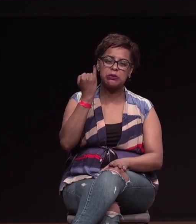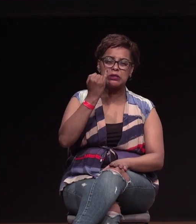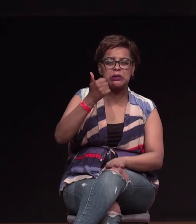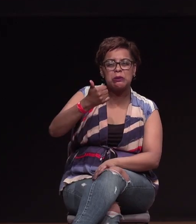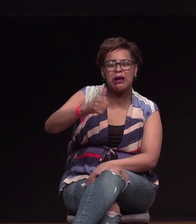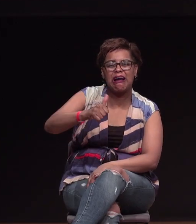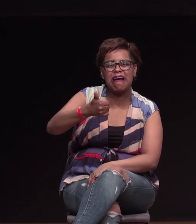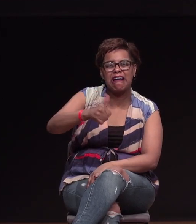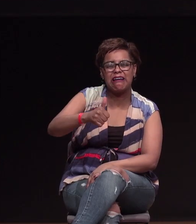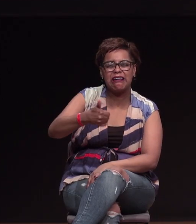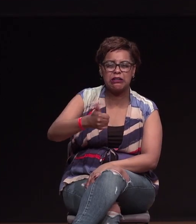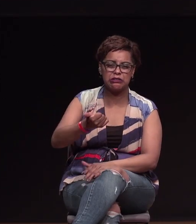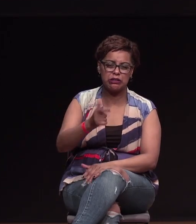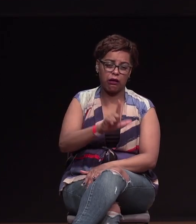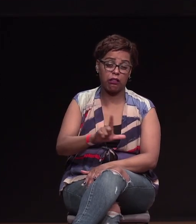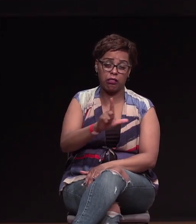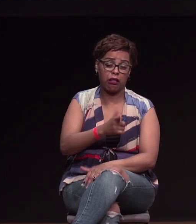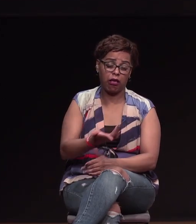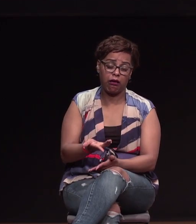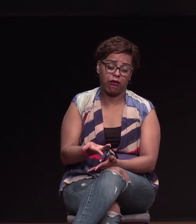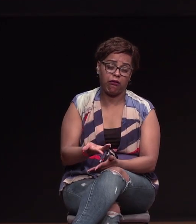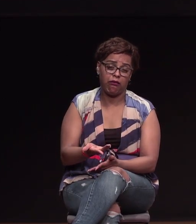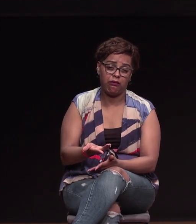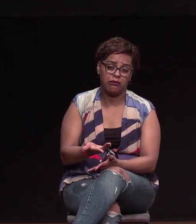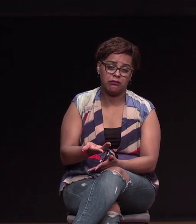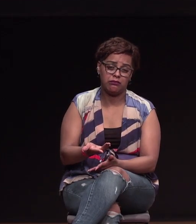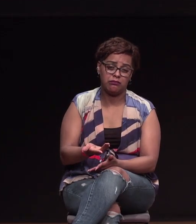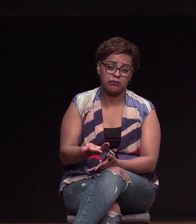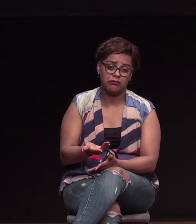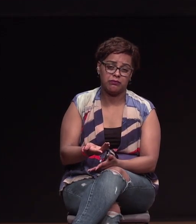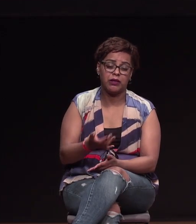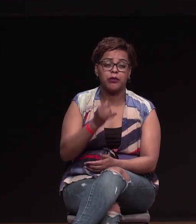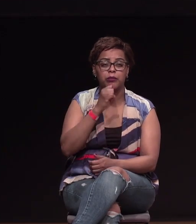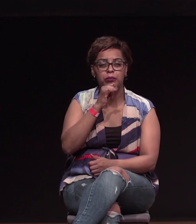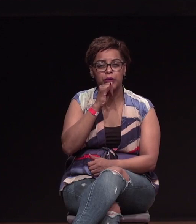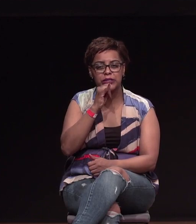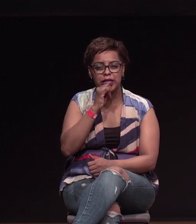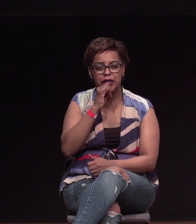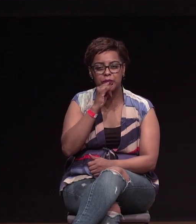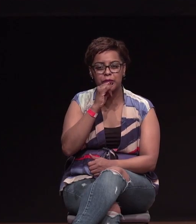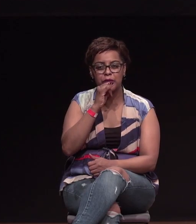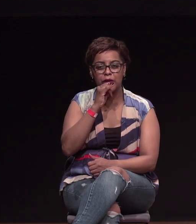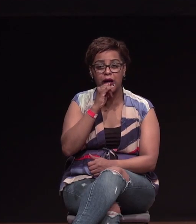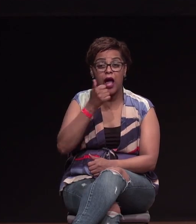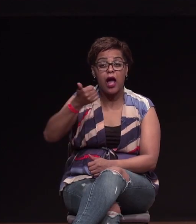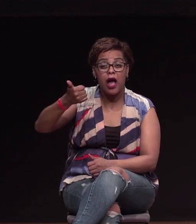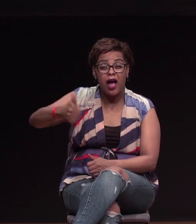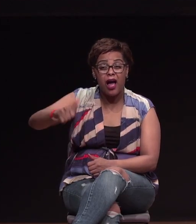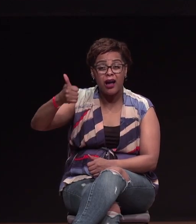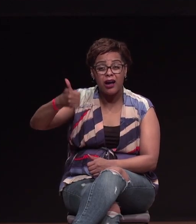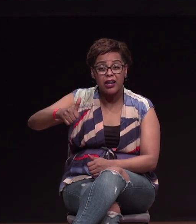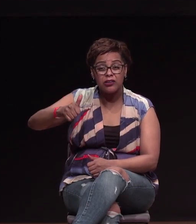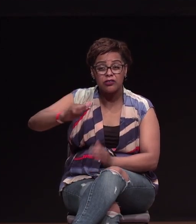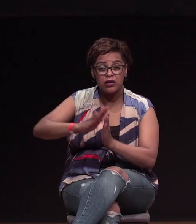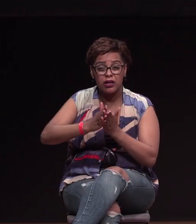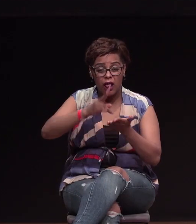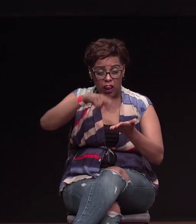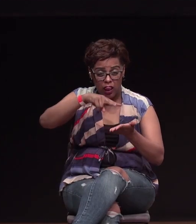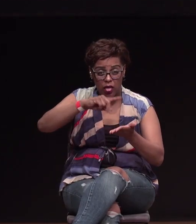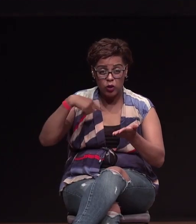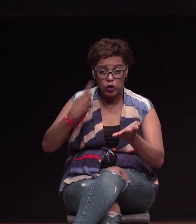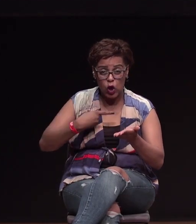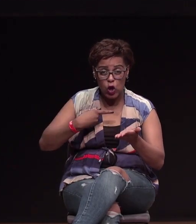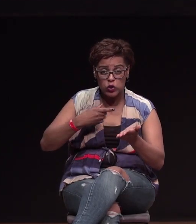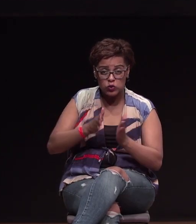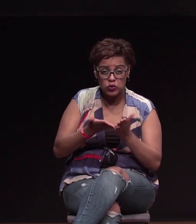crítica por vários motivos. O primeiro deles, a crítica não nos lê, não lê a nossa